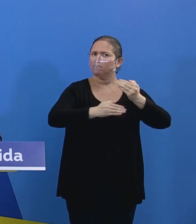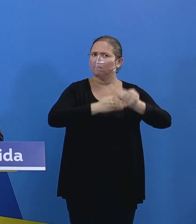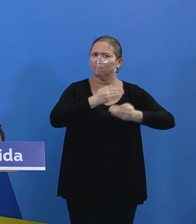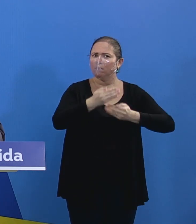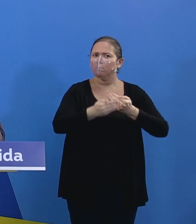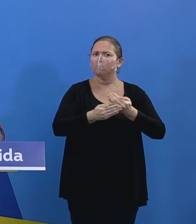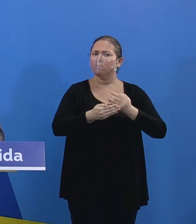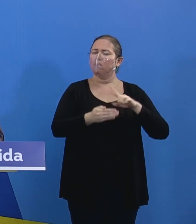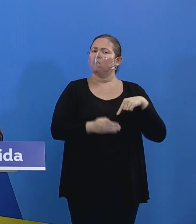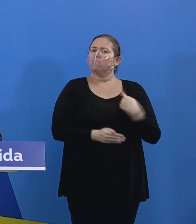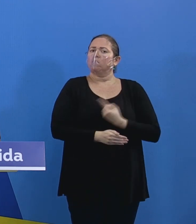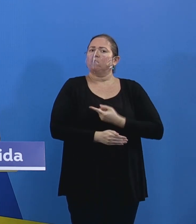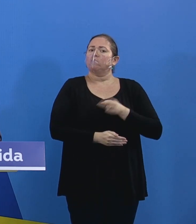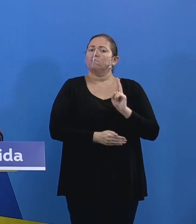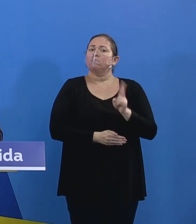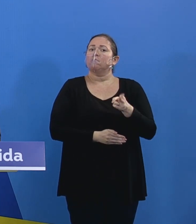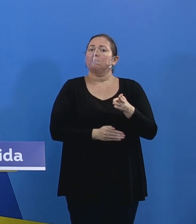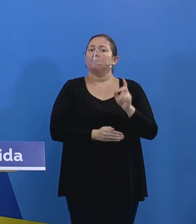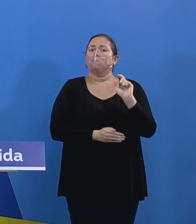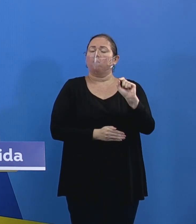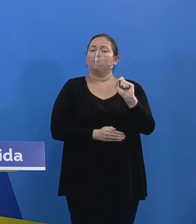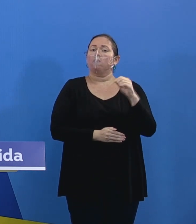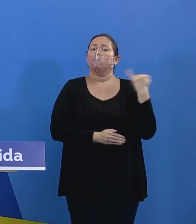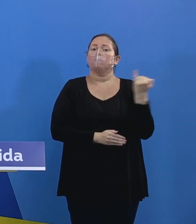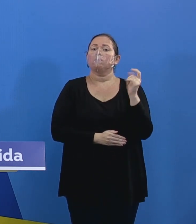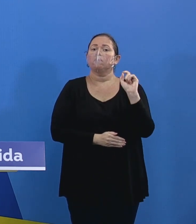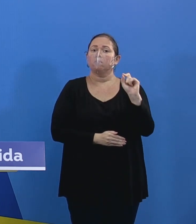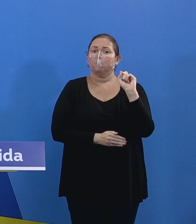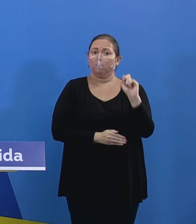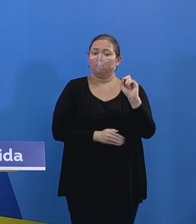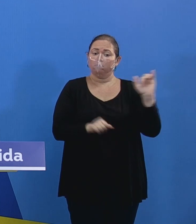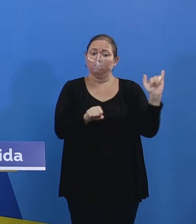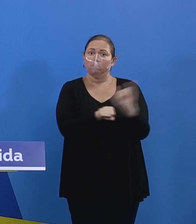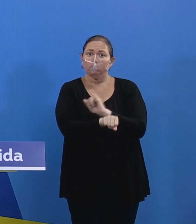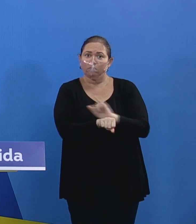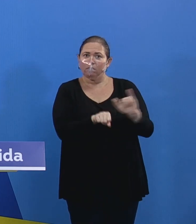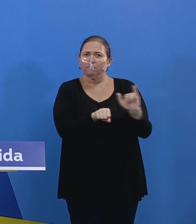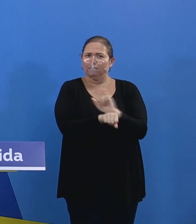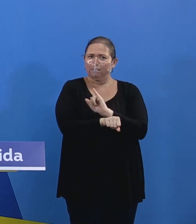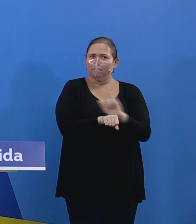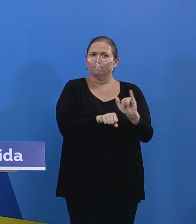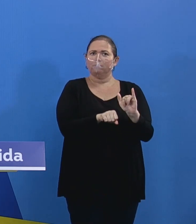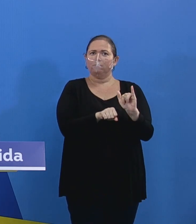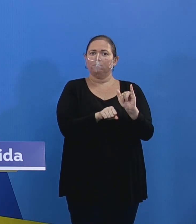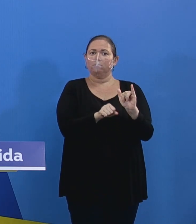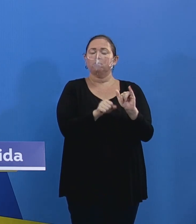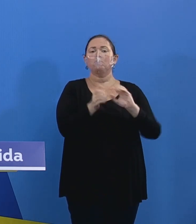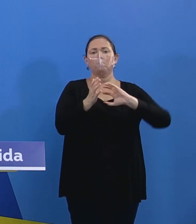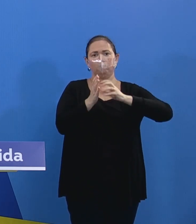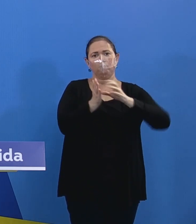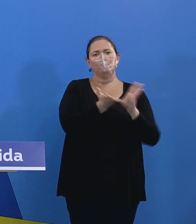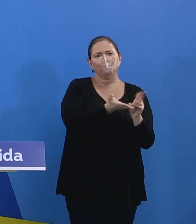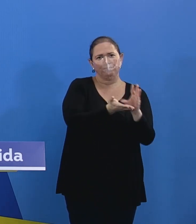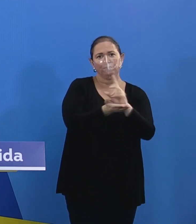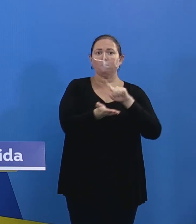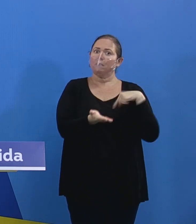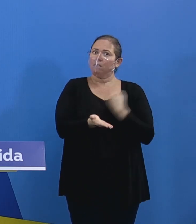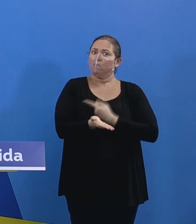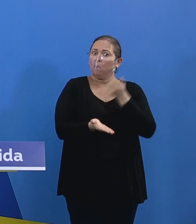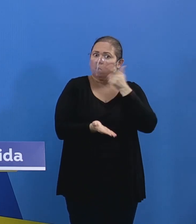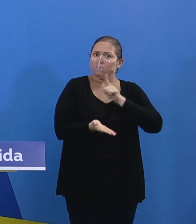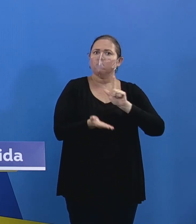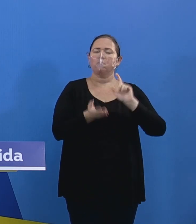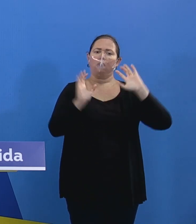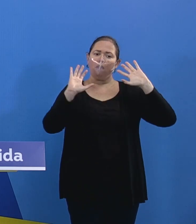buscamos, são fundamentais instrumentos como esse do dado para que a gente possa